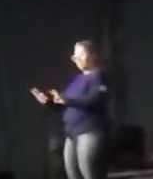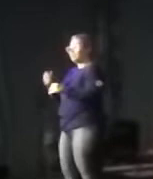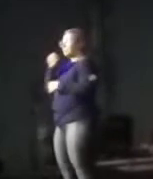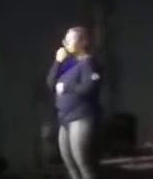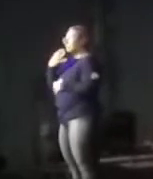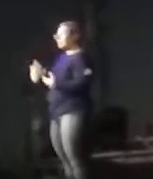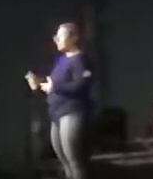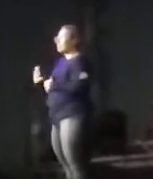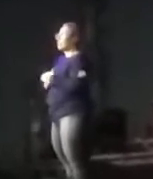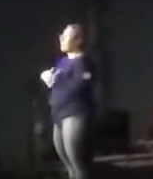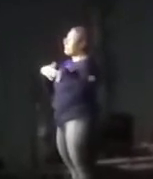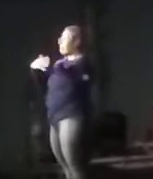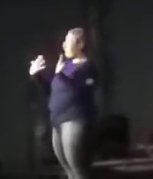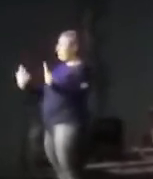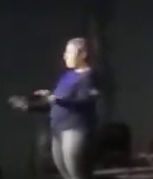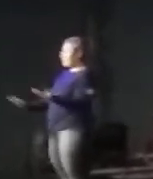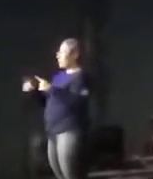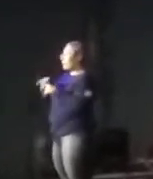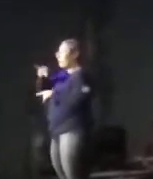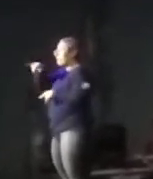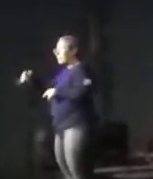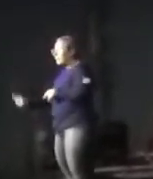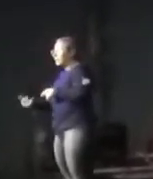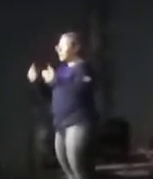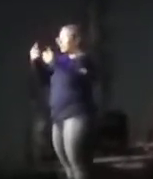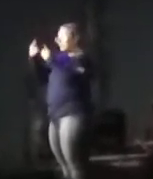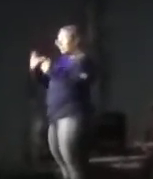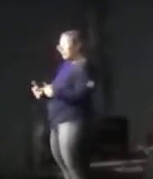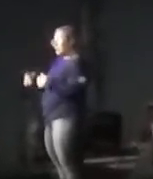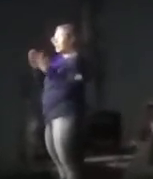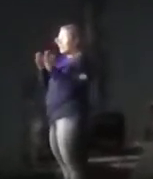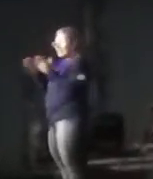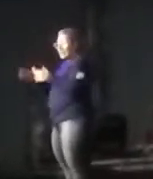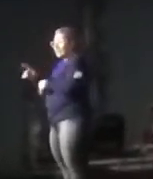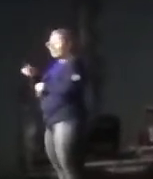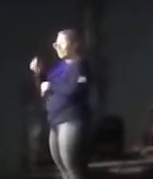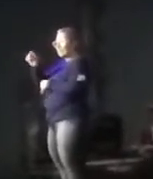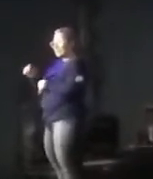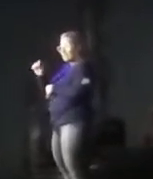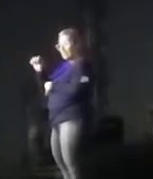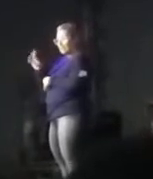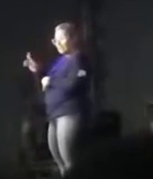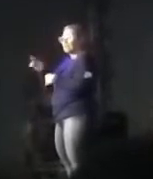bom. Então, aproveitando que você falou da série Dexter, das autorias,